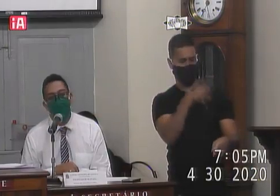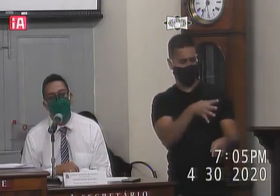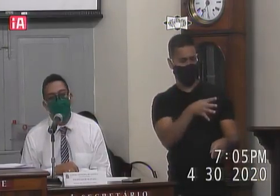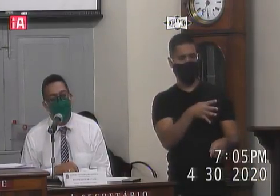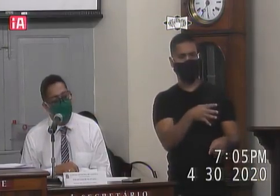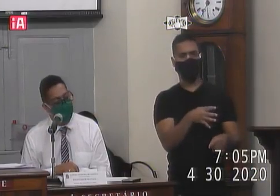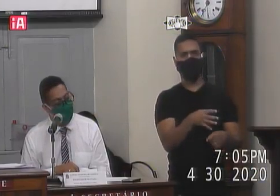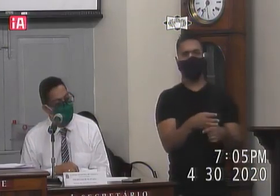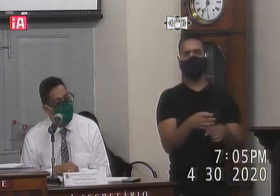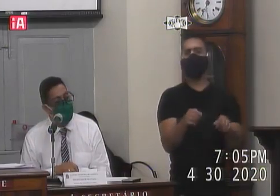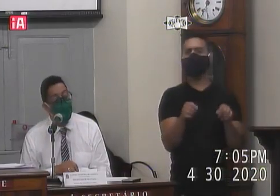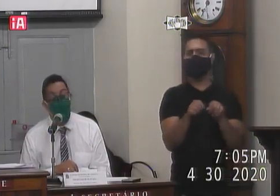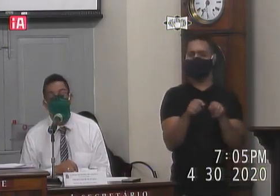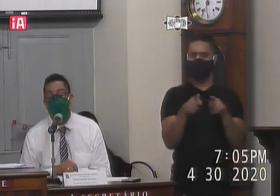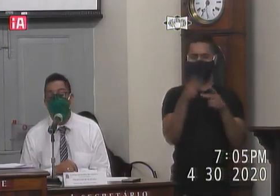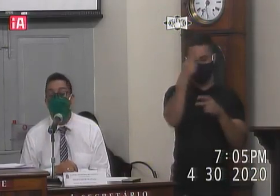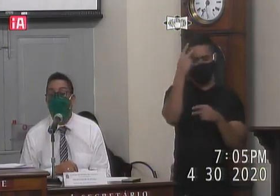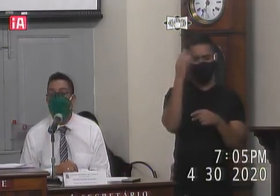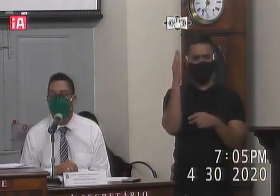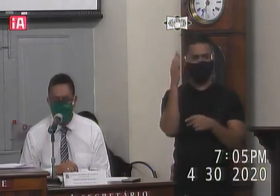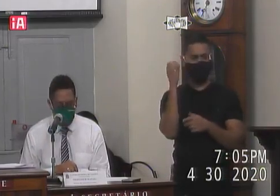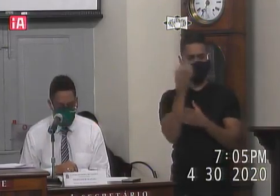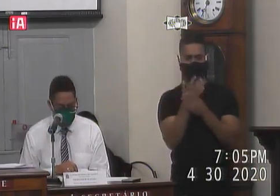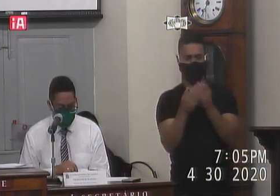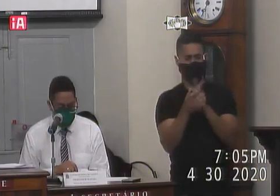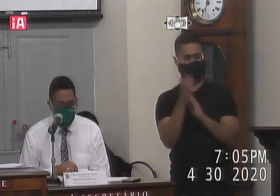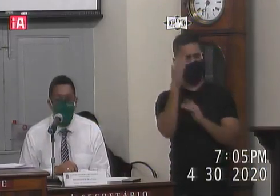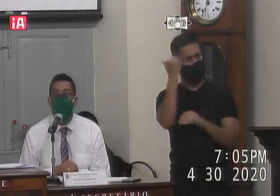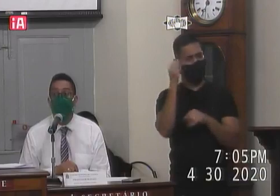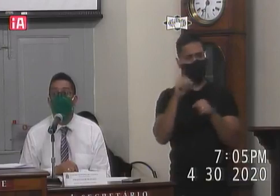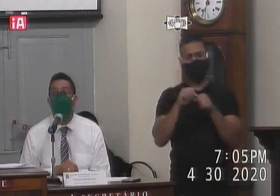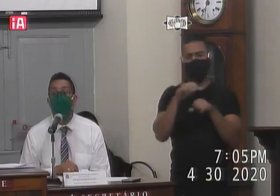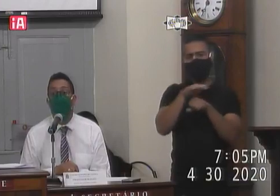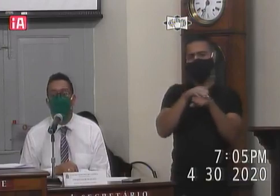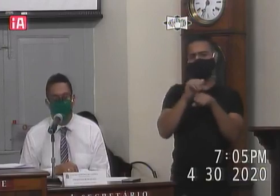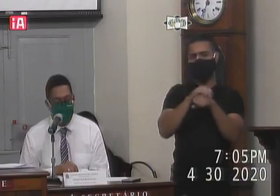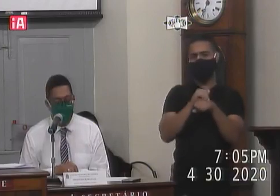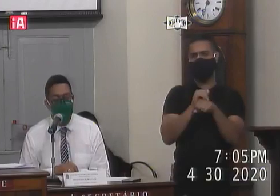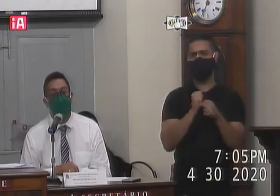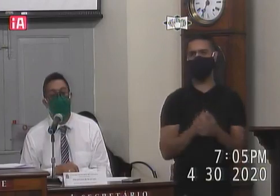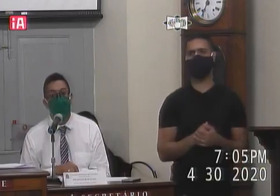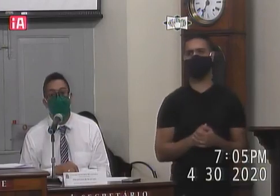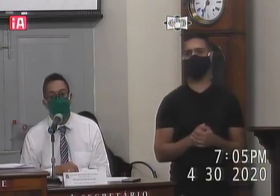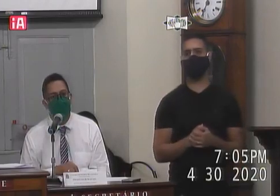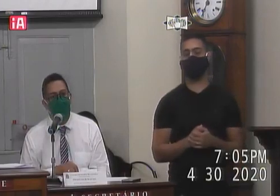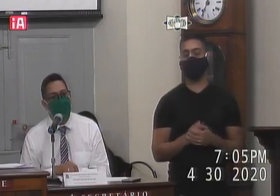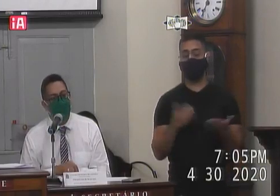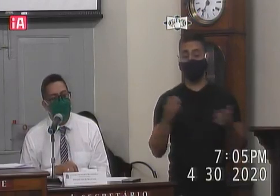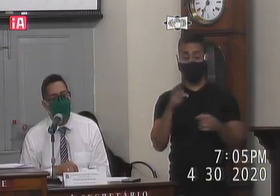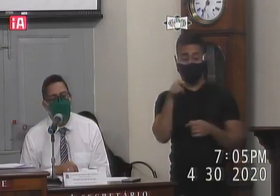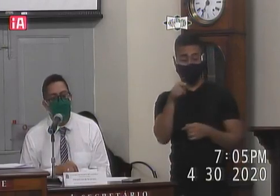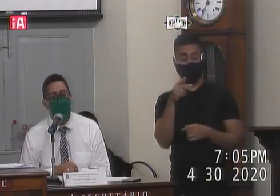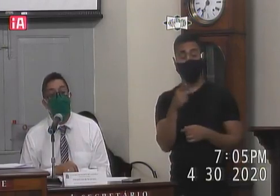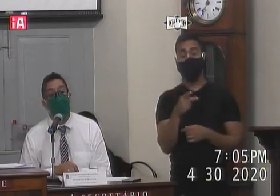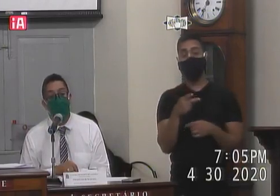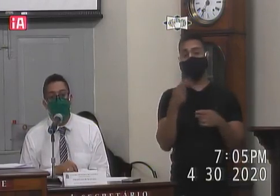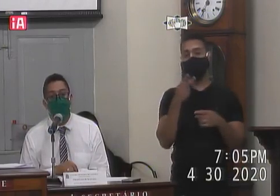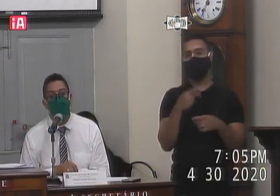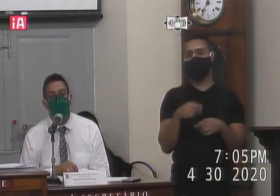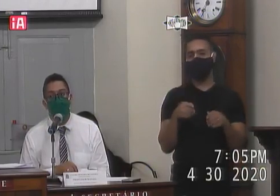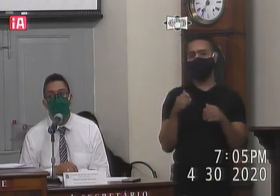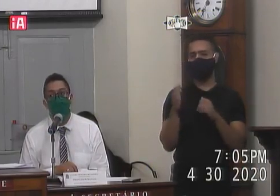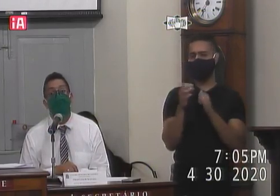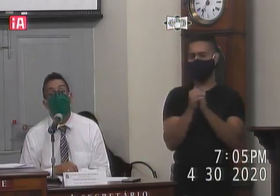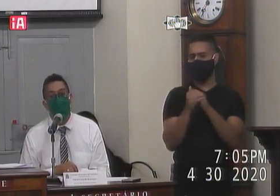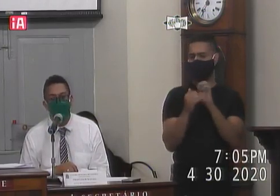a pedra em muita gente, mãos que não sabem fazer carinho. E nesse momento, você que joga a pedra em mim, junta uma mão